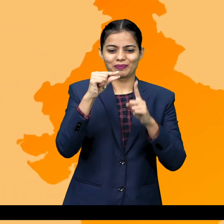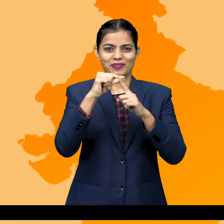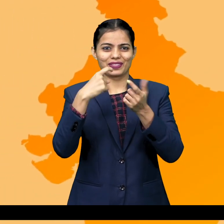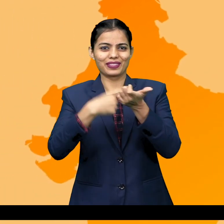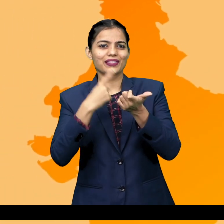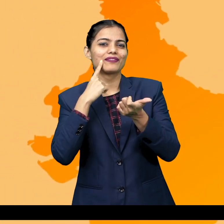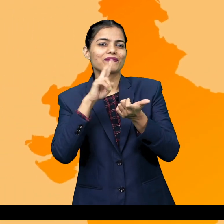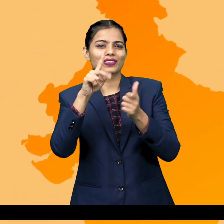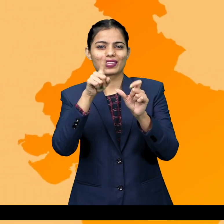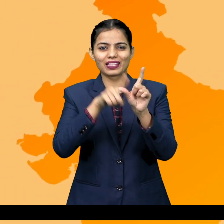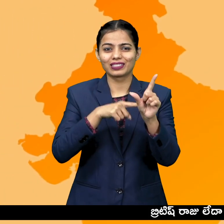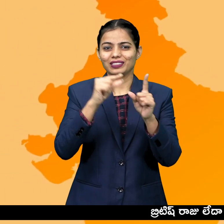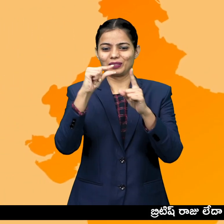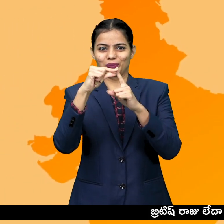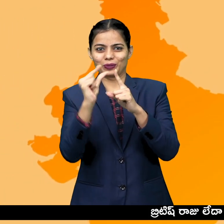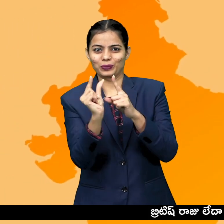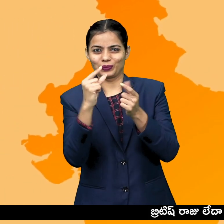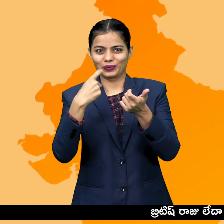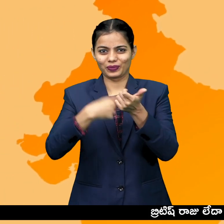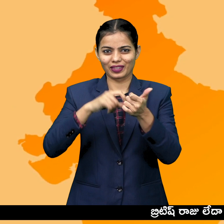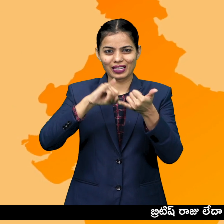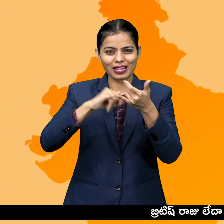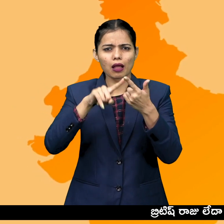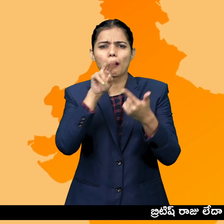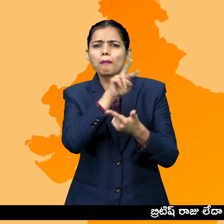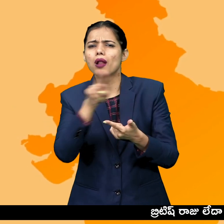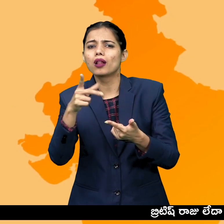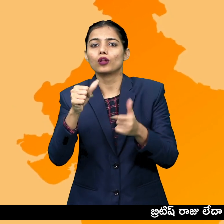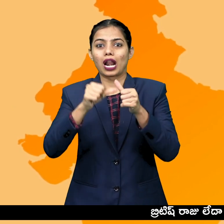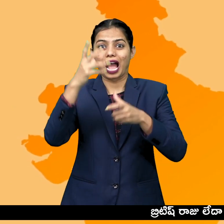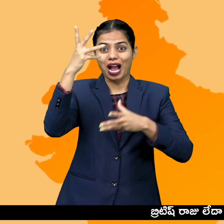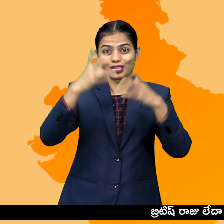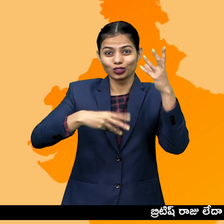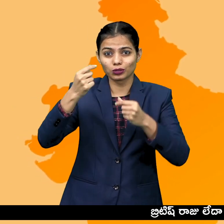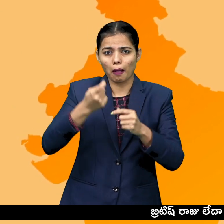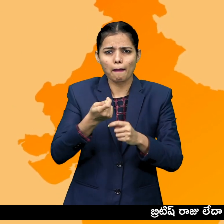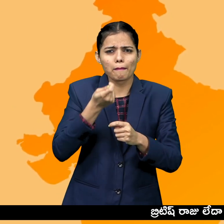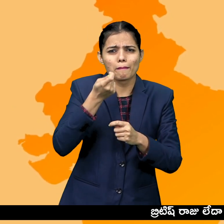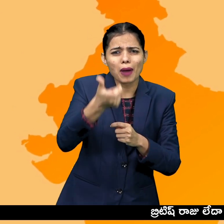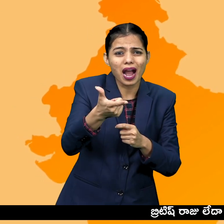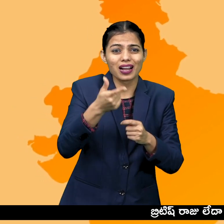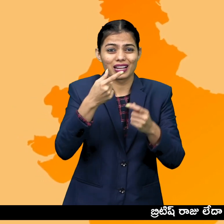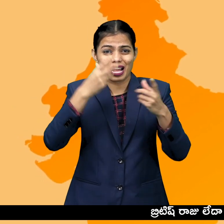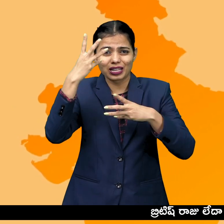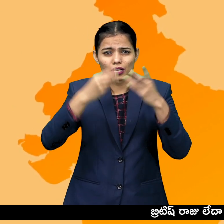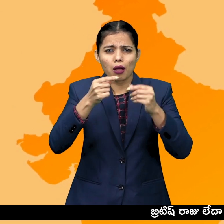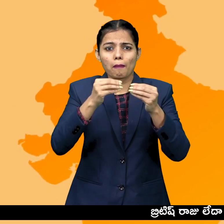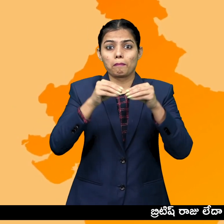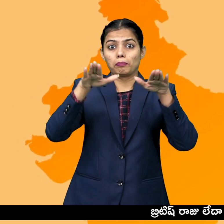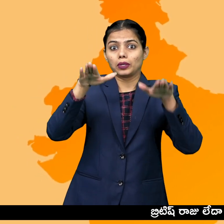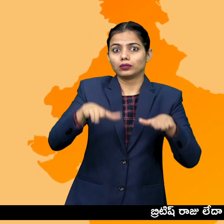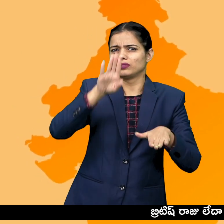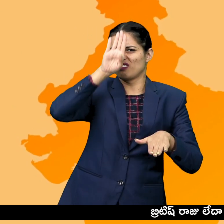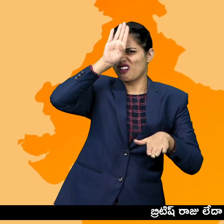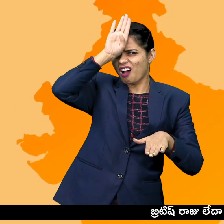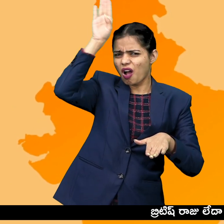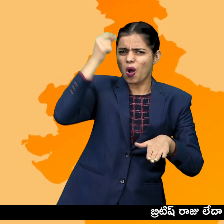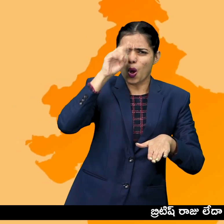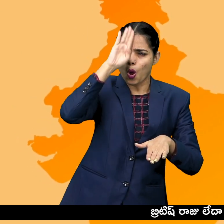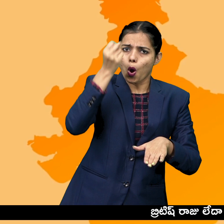పర్స్, బ్రిటిష్ రాజు లేదా రాణికి వ్యక్తిగత ఖర్చుల కోసం ఇచ్చే డబ్బు.